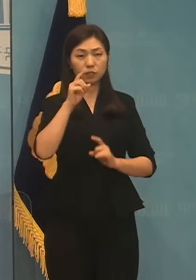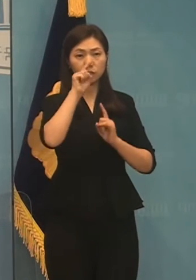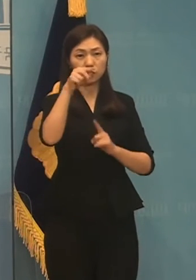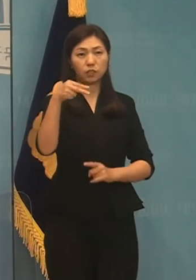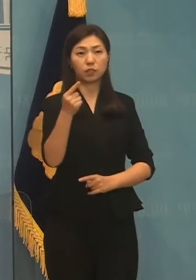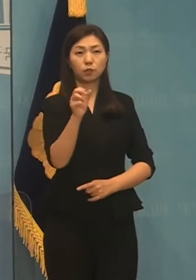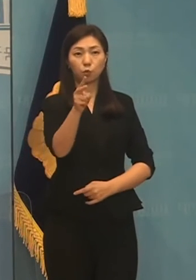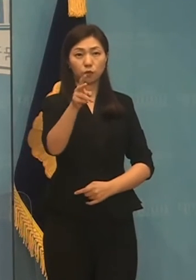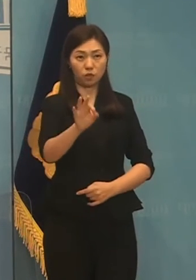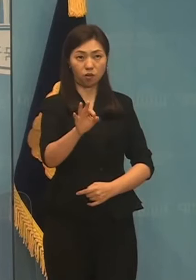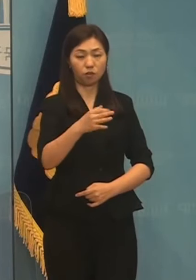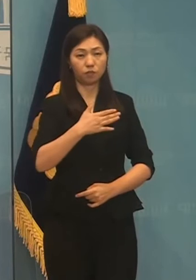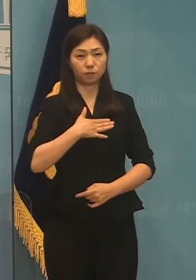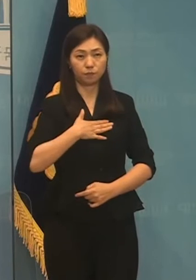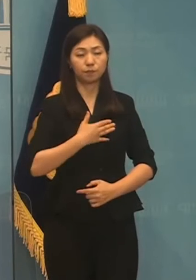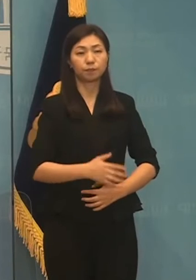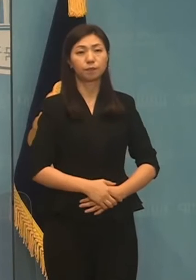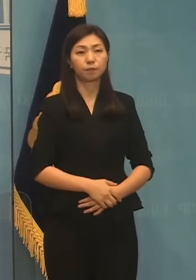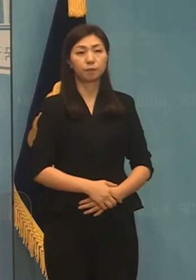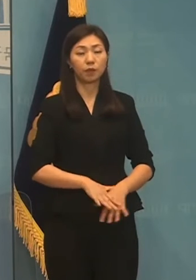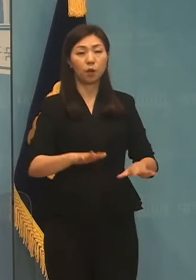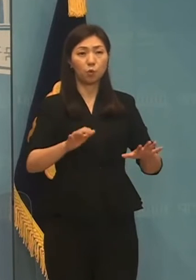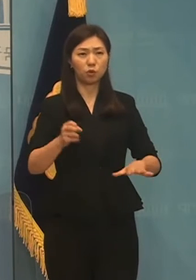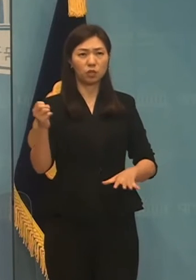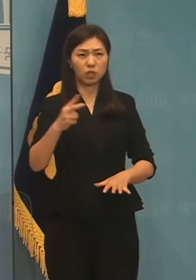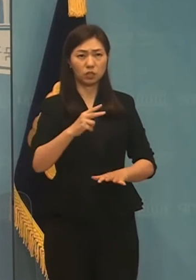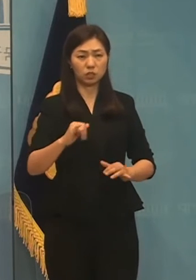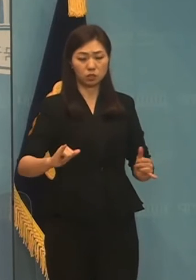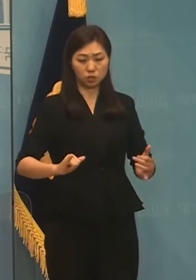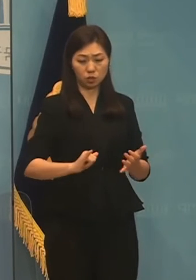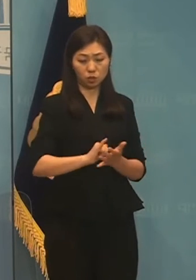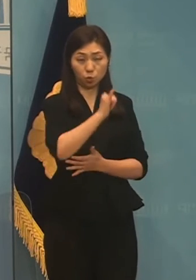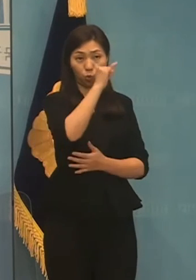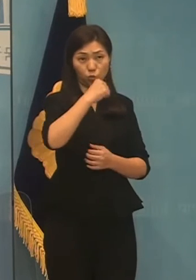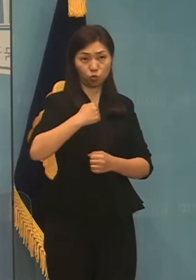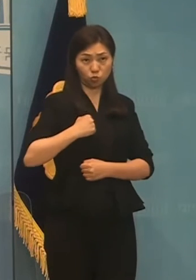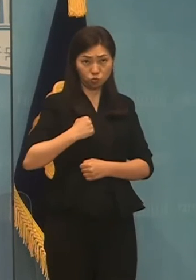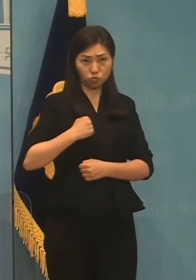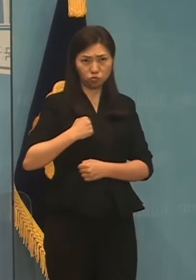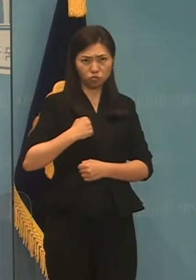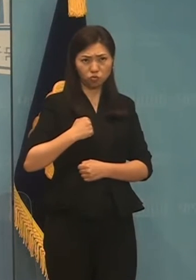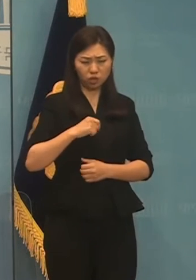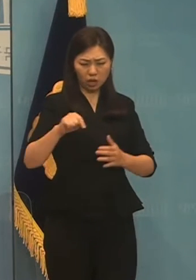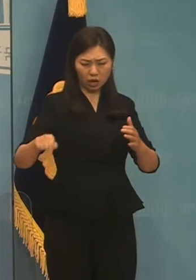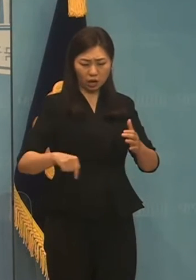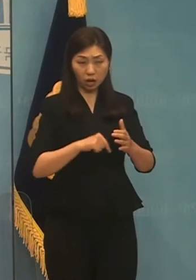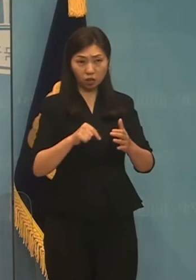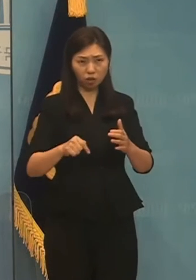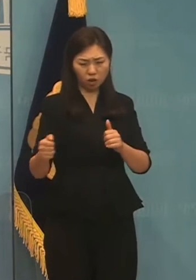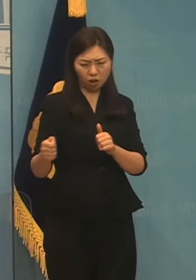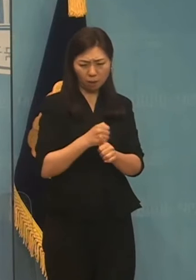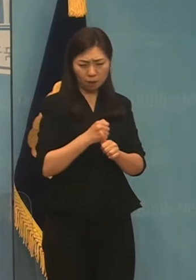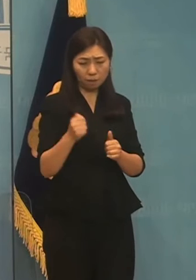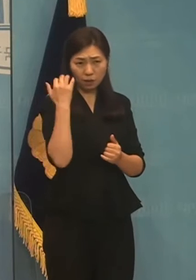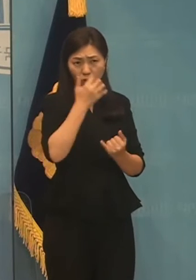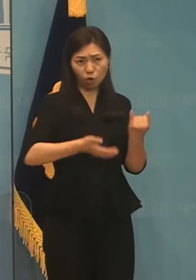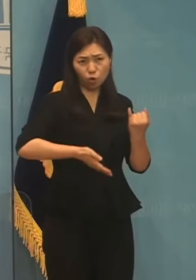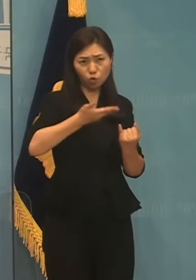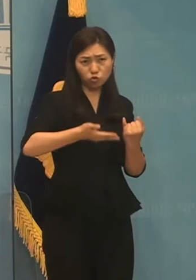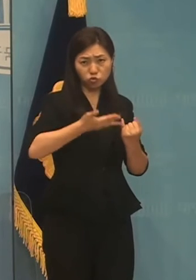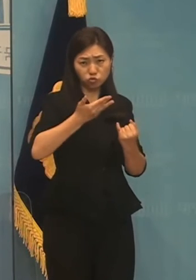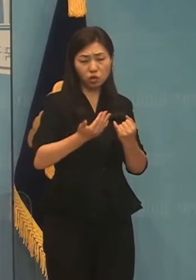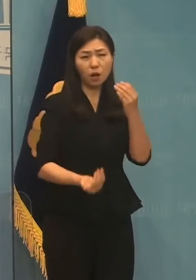오늘은 또 다시 동구 내에서 어 어 집단 소개 혁 행위와 성추행 사건이